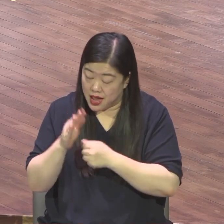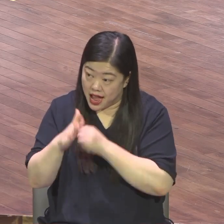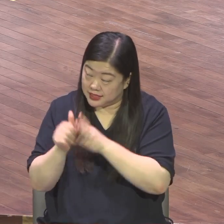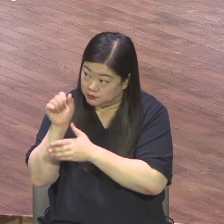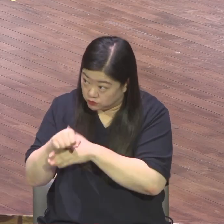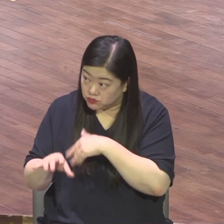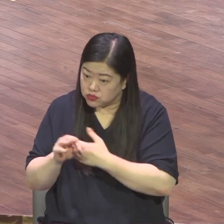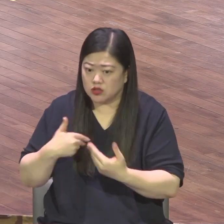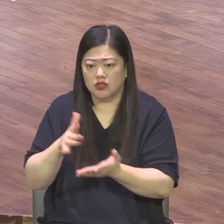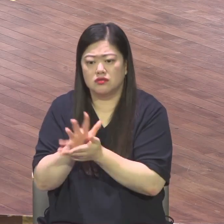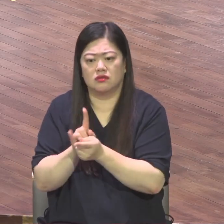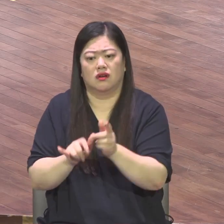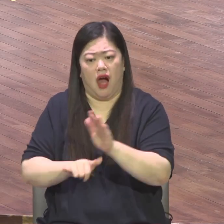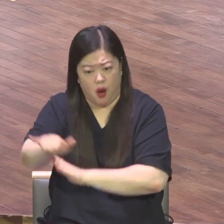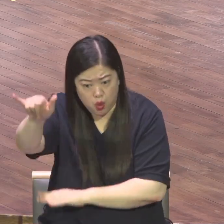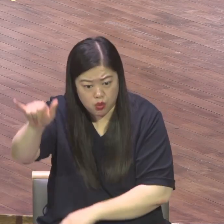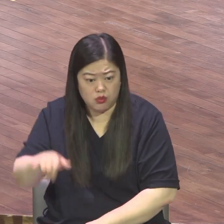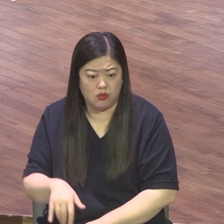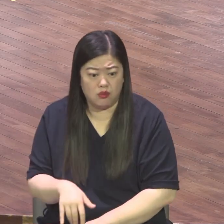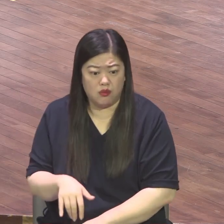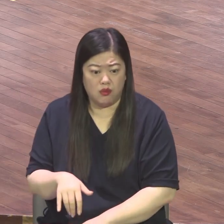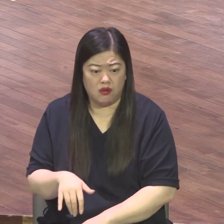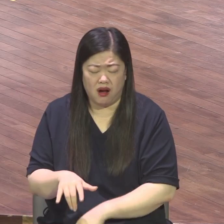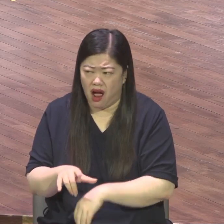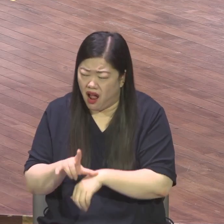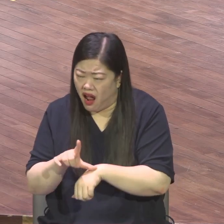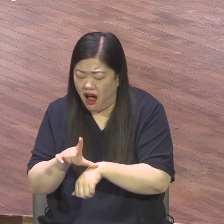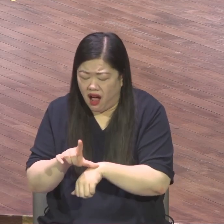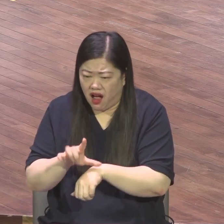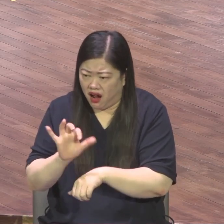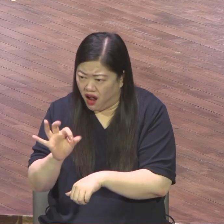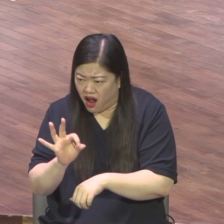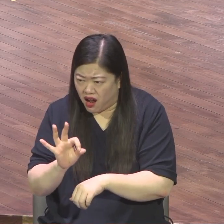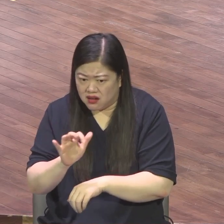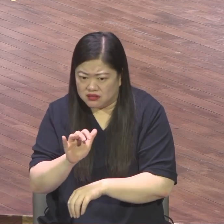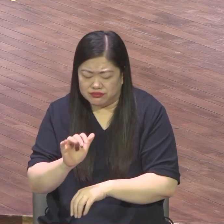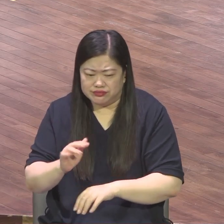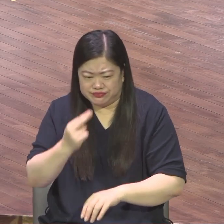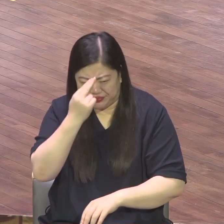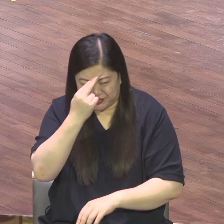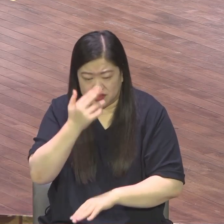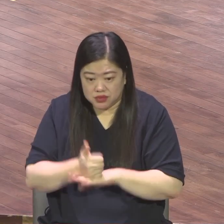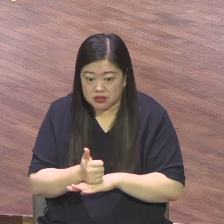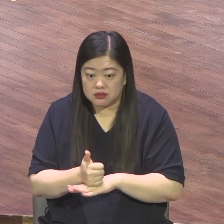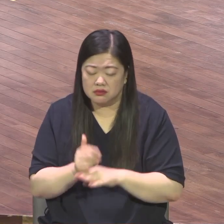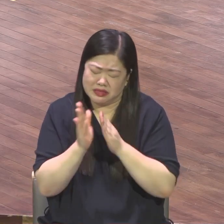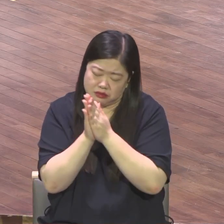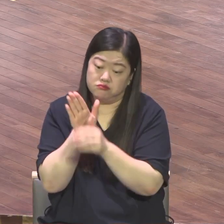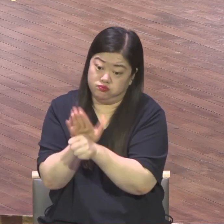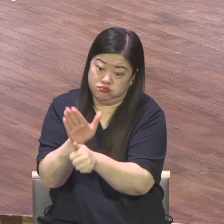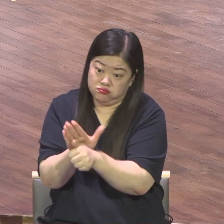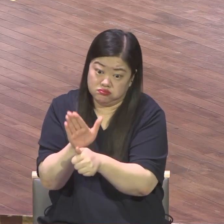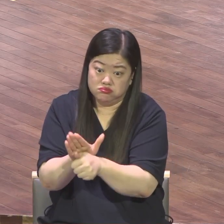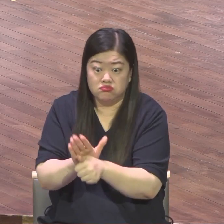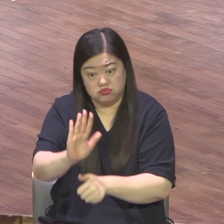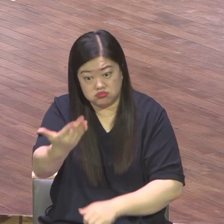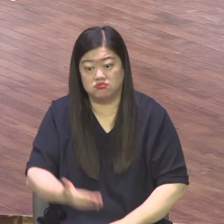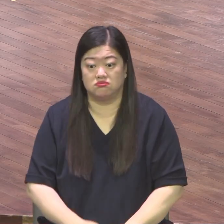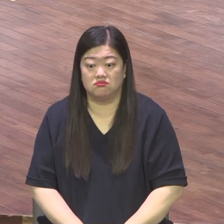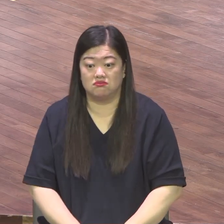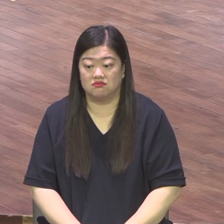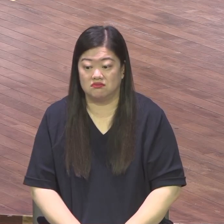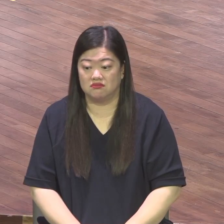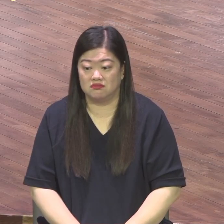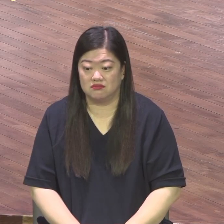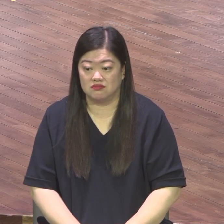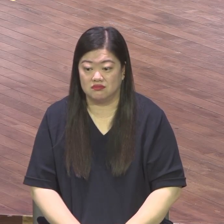나라에 갔습니까? 기도했는데 생각해보면 2000년 동안 베드로 야고보 계속 하고 있잖아요. 이스라엘